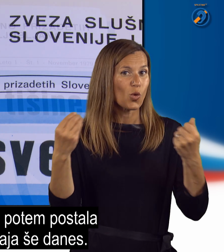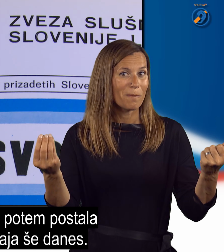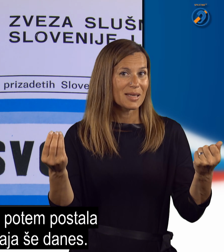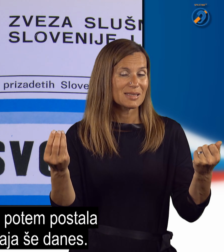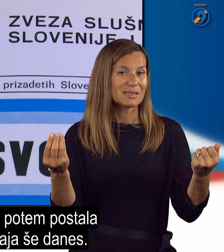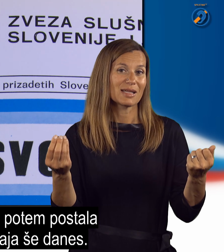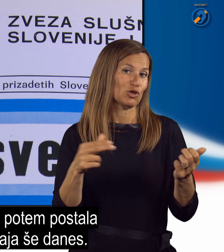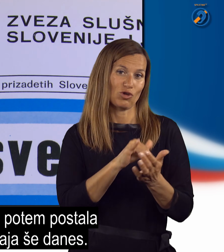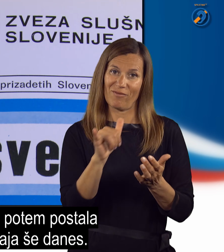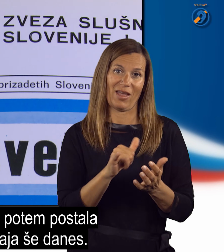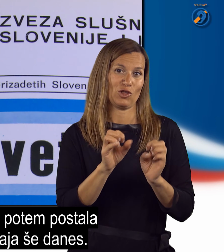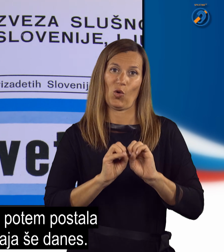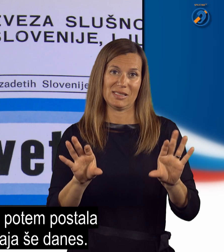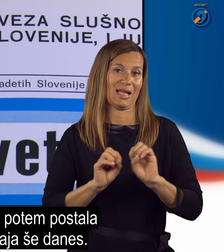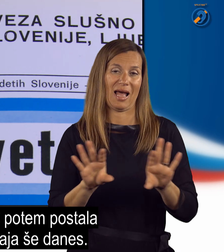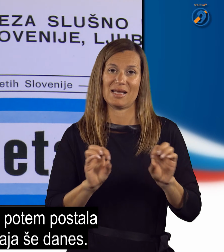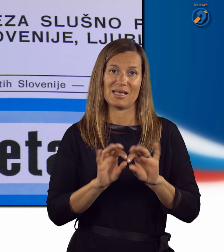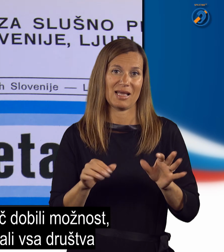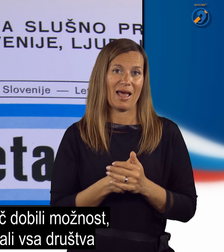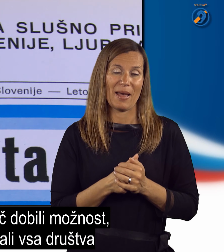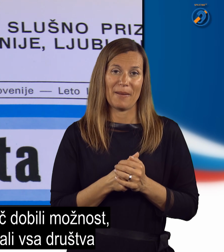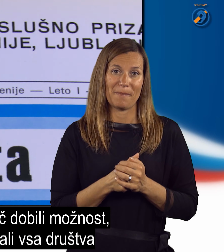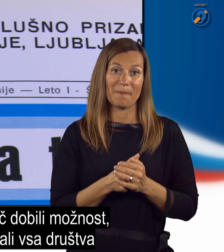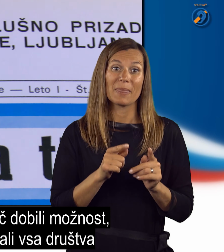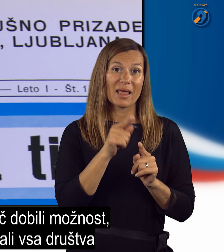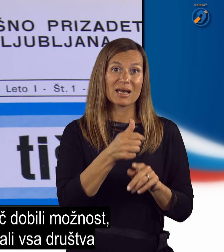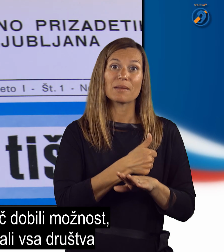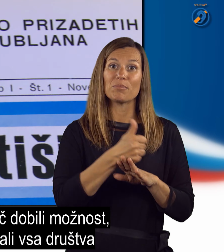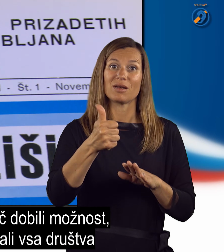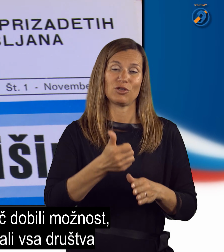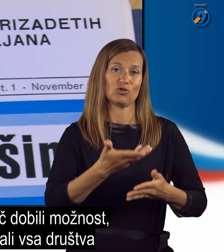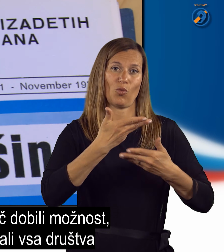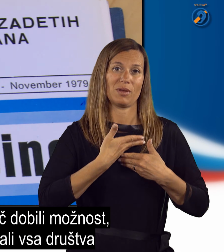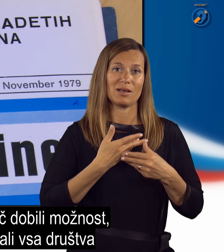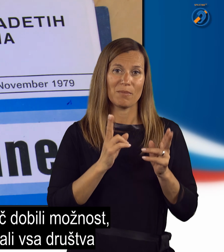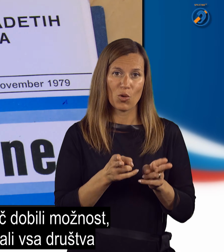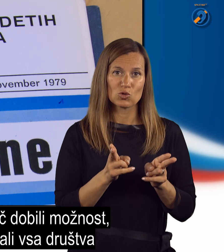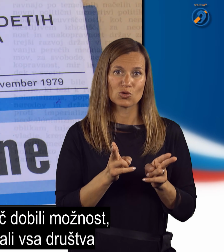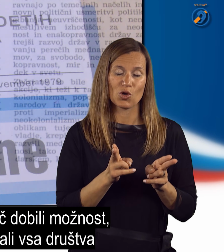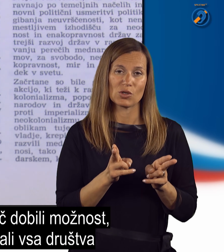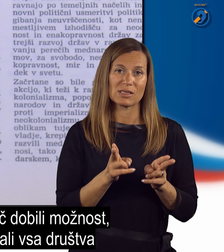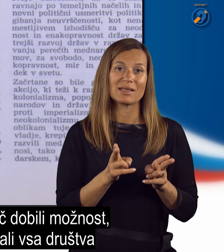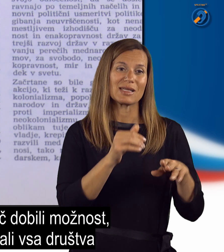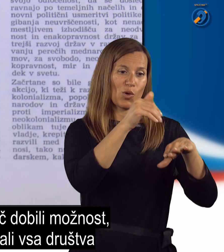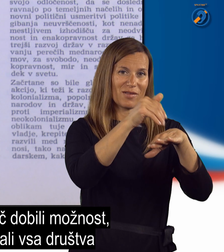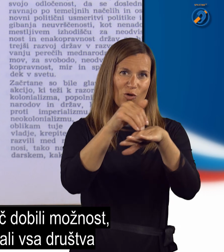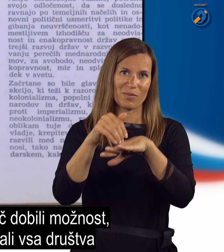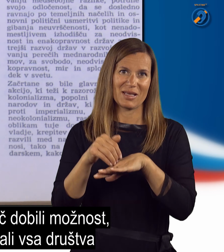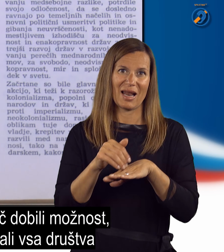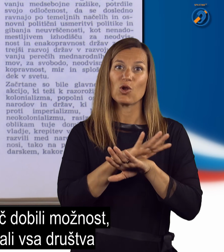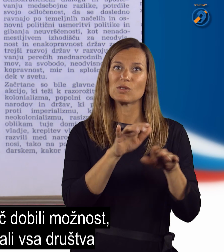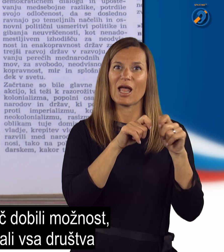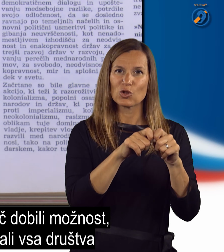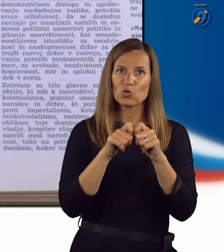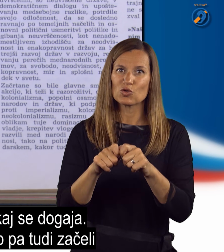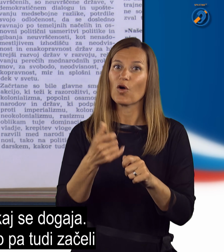ki izhaja še danes. In takrat smo prvič dobili možnost, da smo informirali